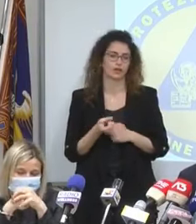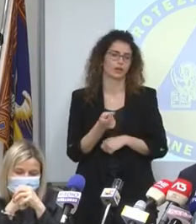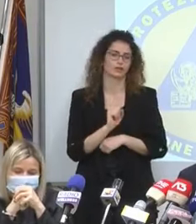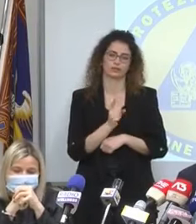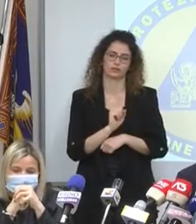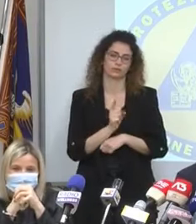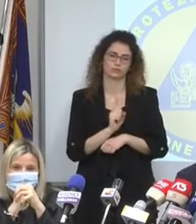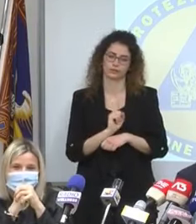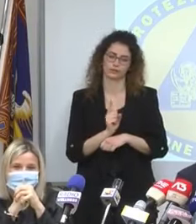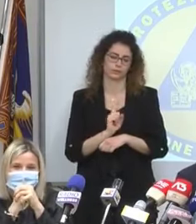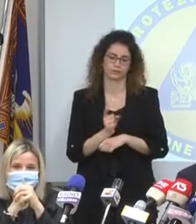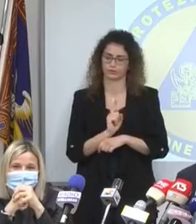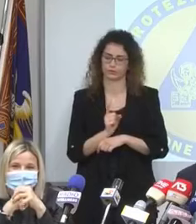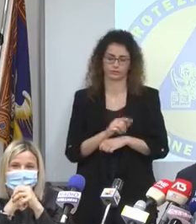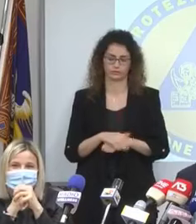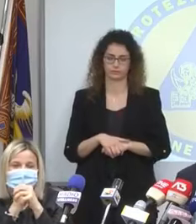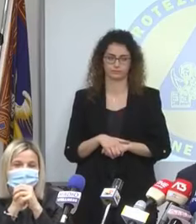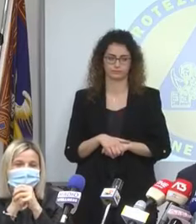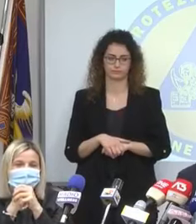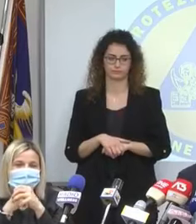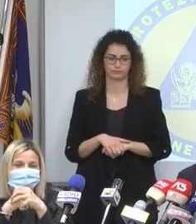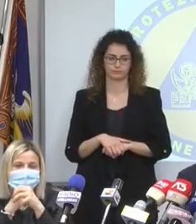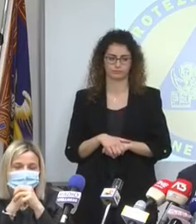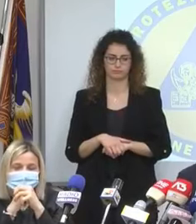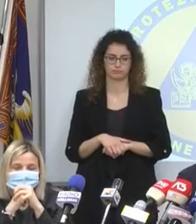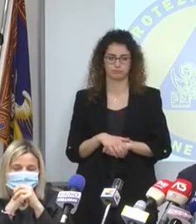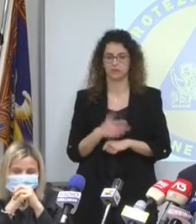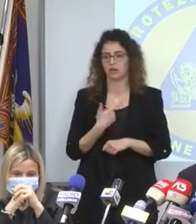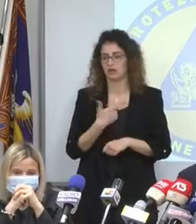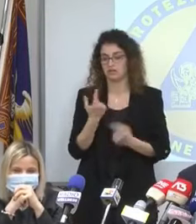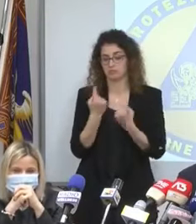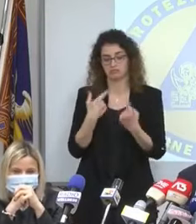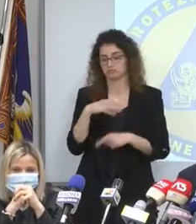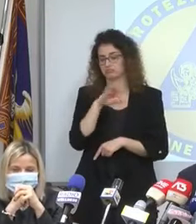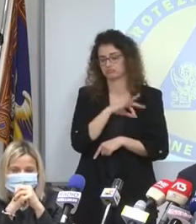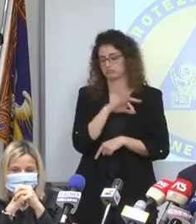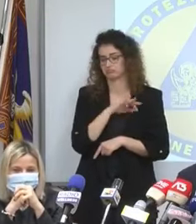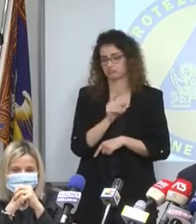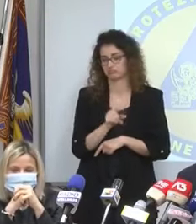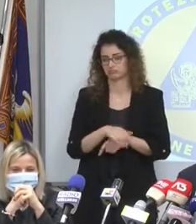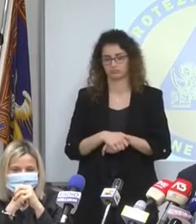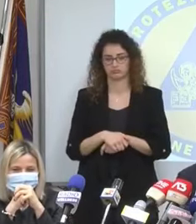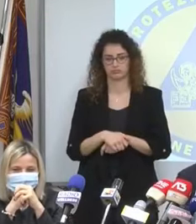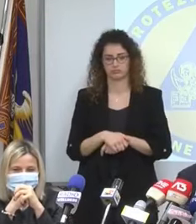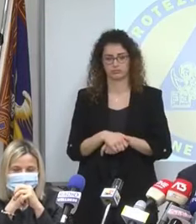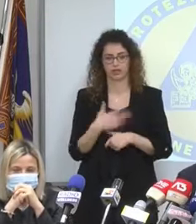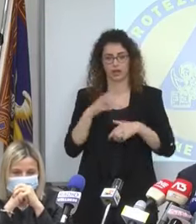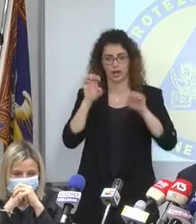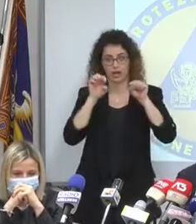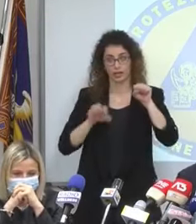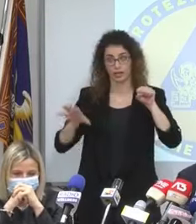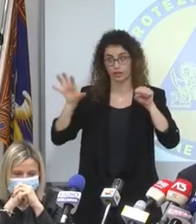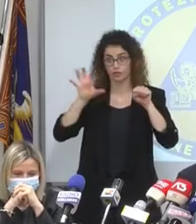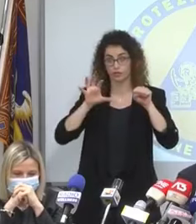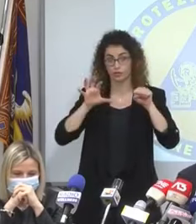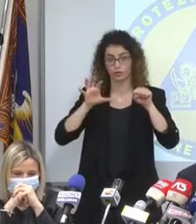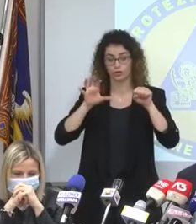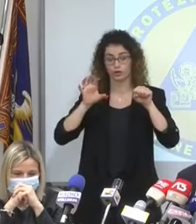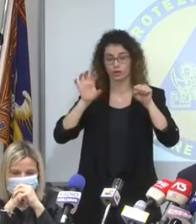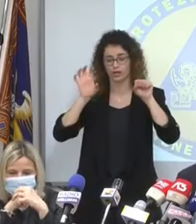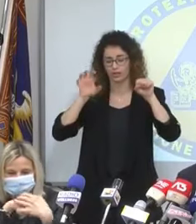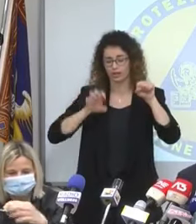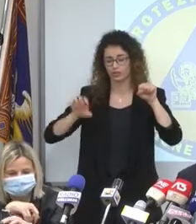No, guardate, no, assolutamente. Nel senso che non sono mai stato interessato, no. Poi la nostra è una regione, sentite, la nostra è una